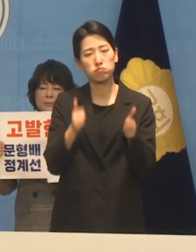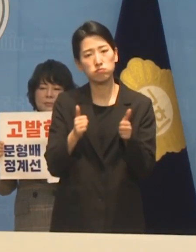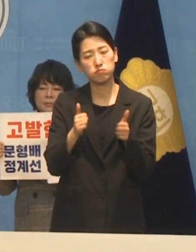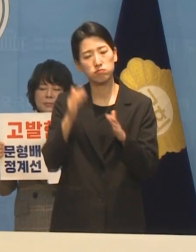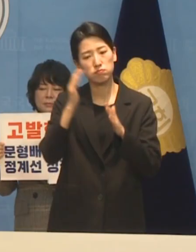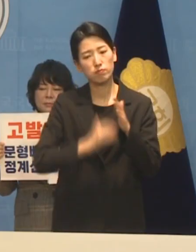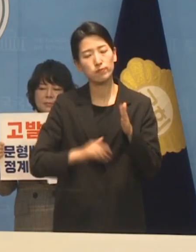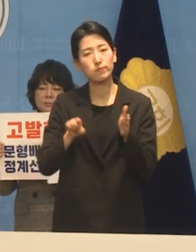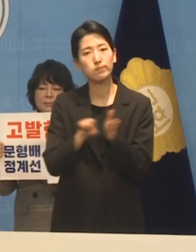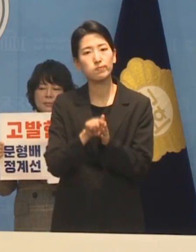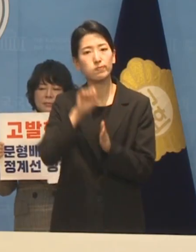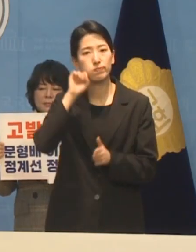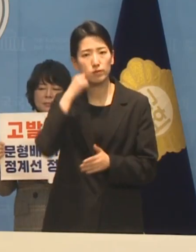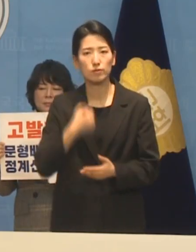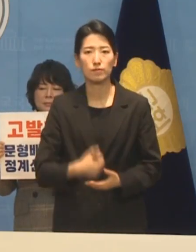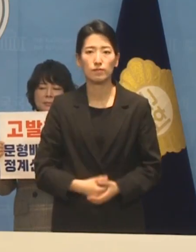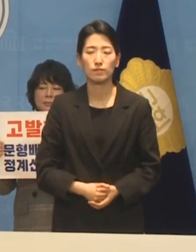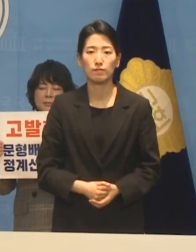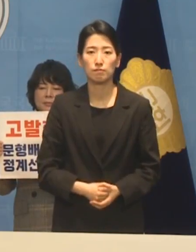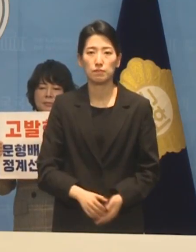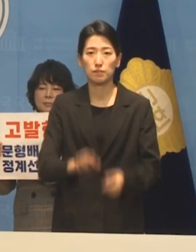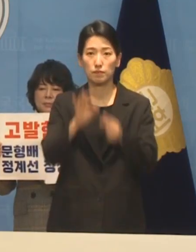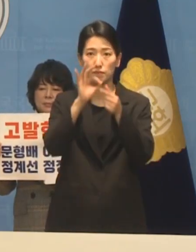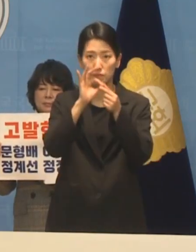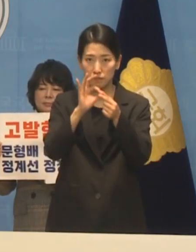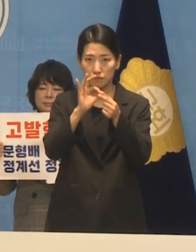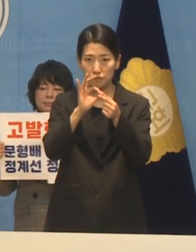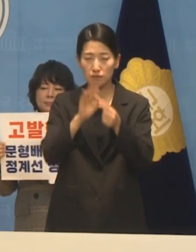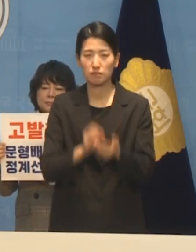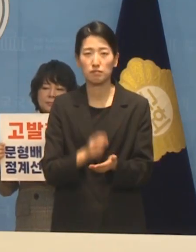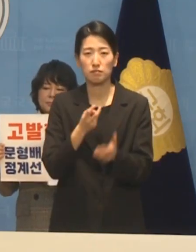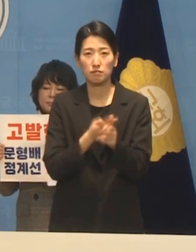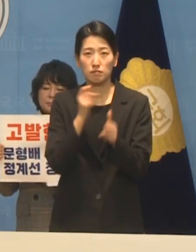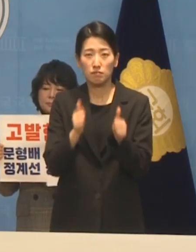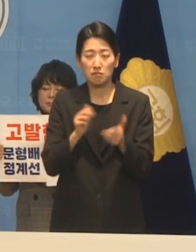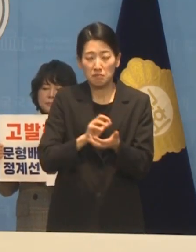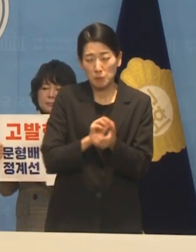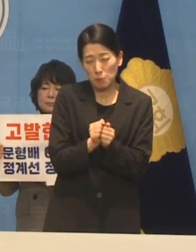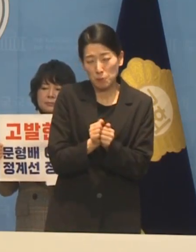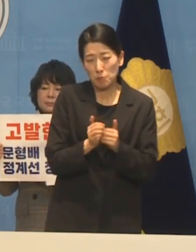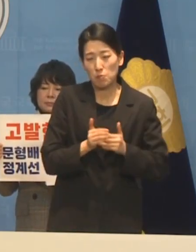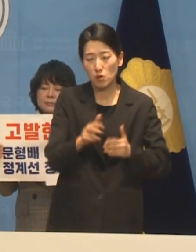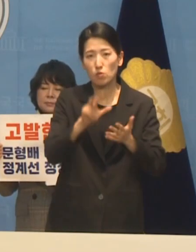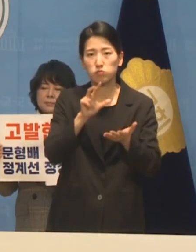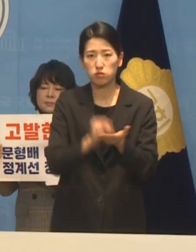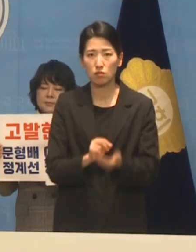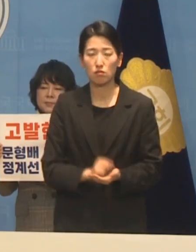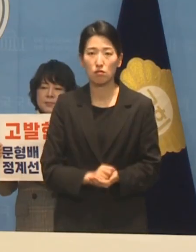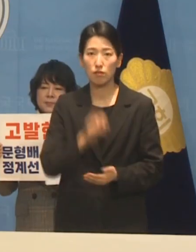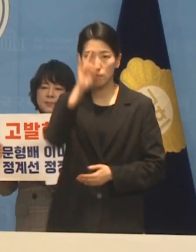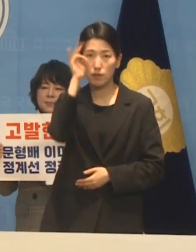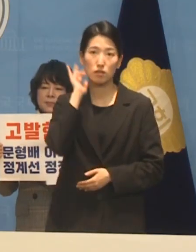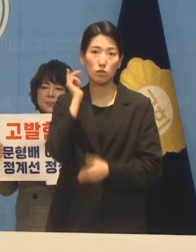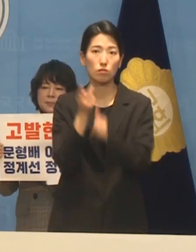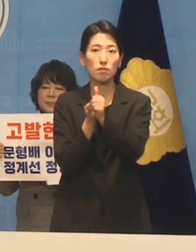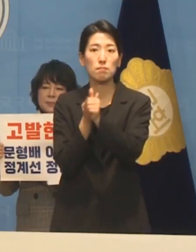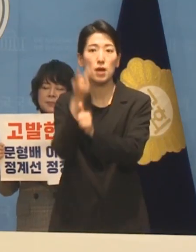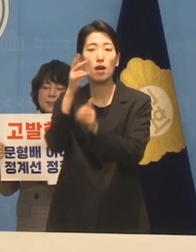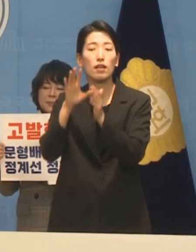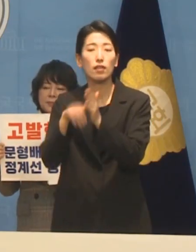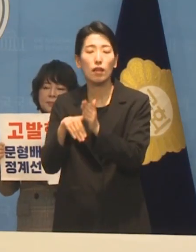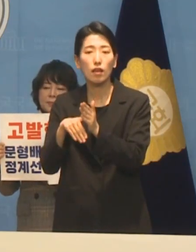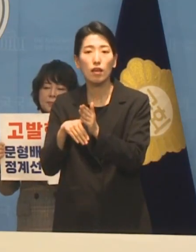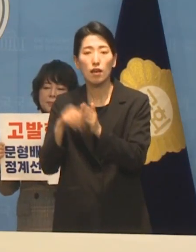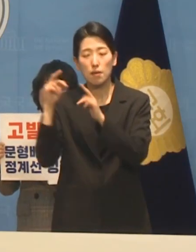증폭시키고 있습니다. 위법 10. 졸속 심판 진행. 박근혜 전 대통령 탄핵 때는 17차례의